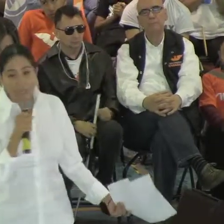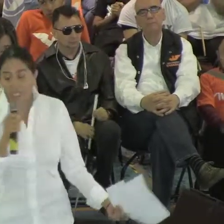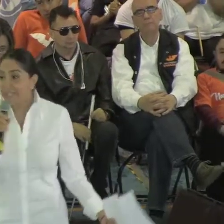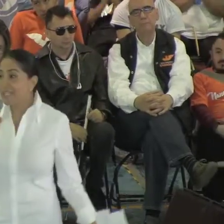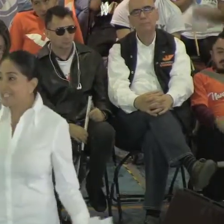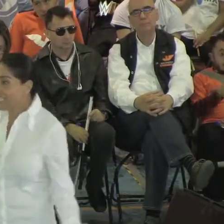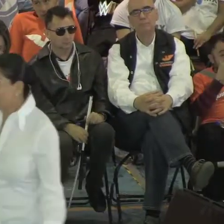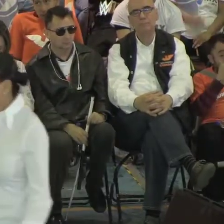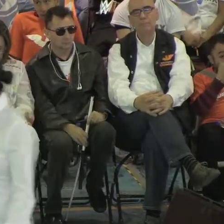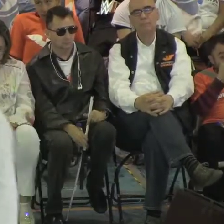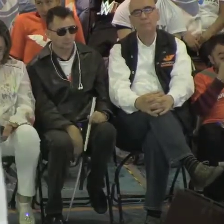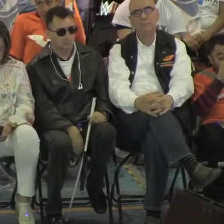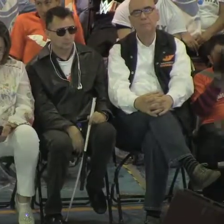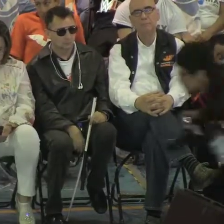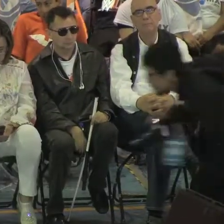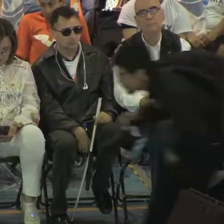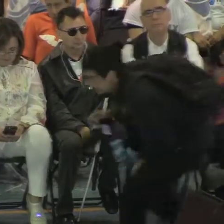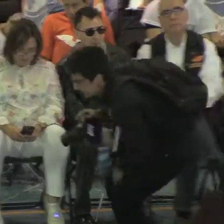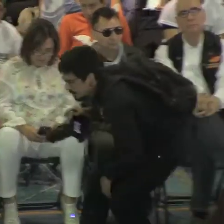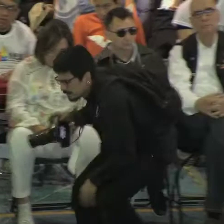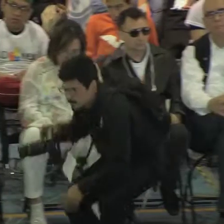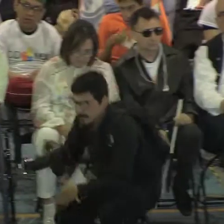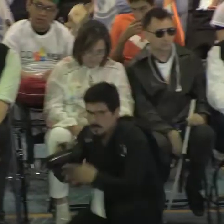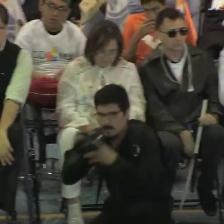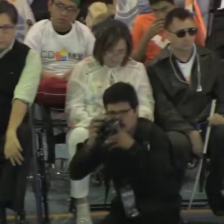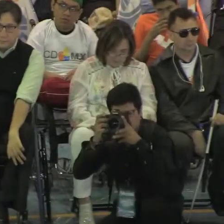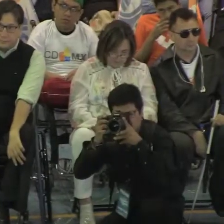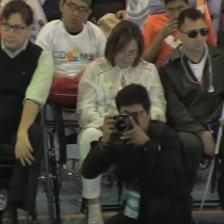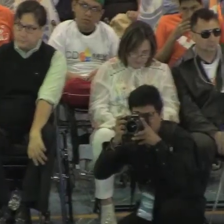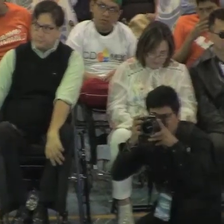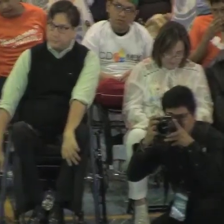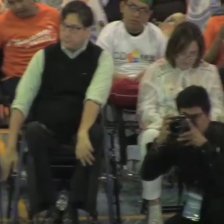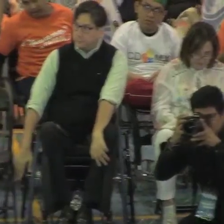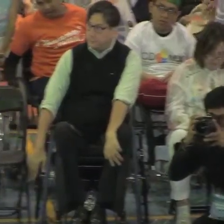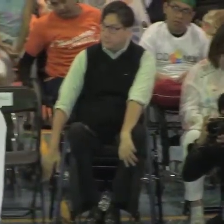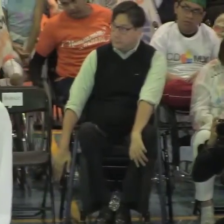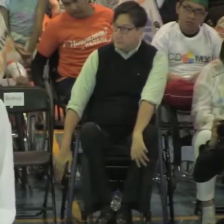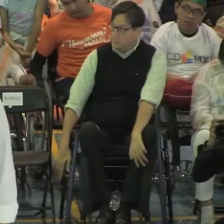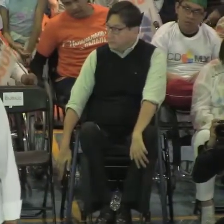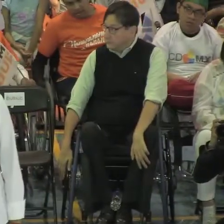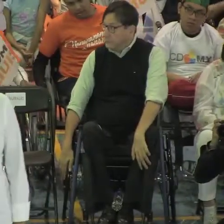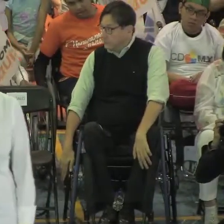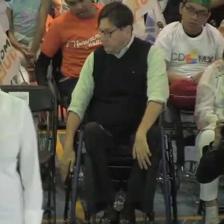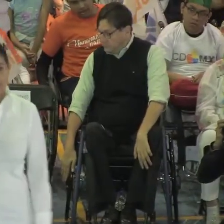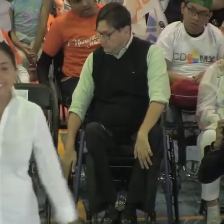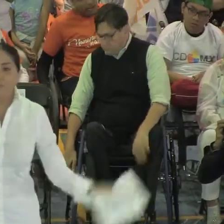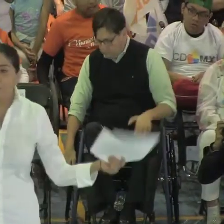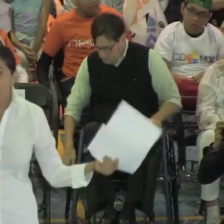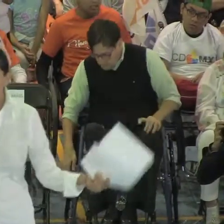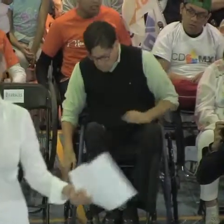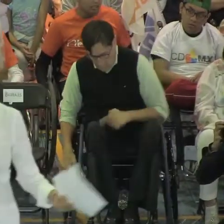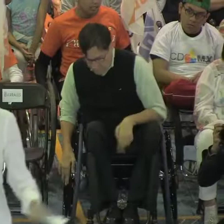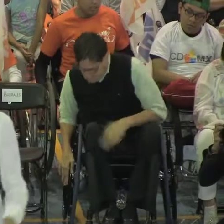Pero dejen de decirles que vale la pena que estén aquí con nosotros, sí vale la pena, porque en